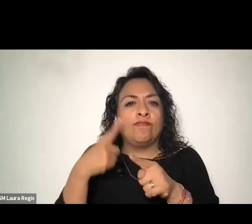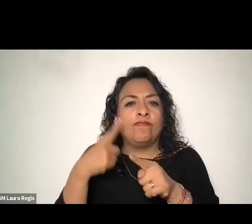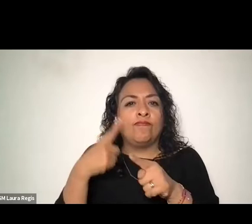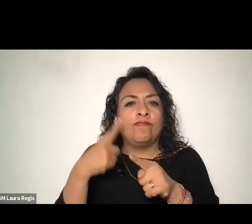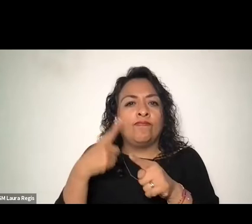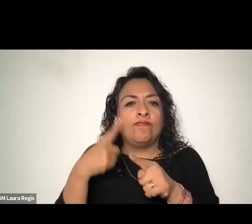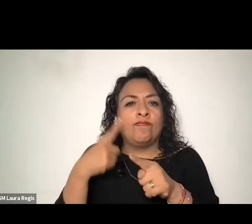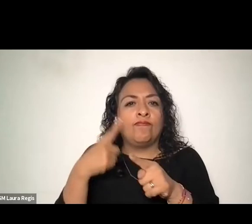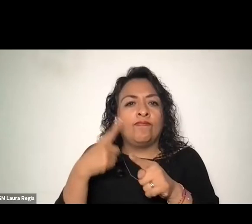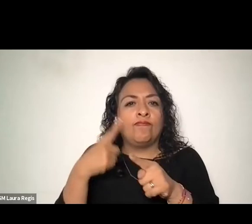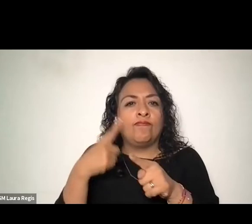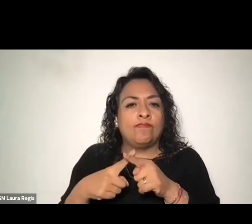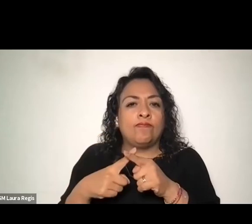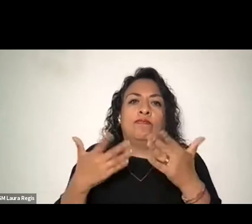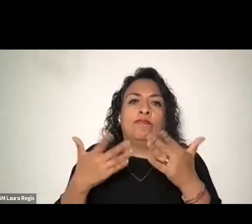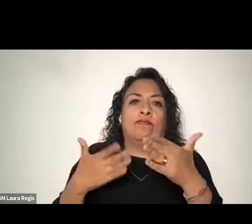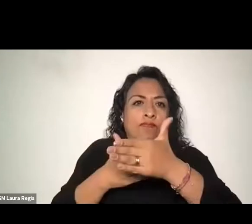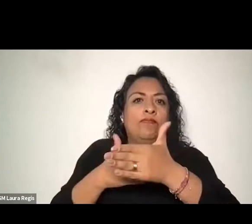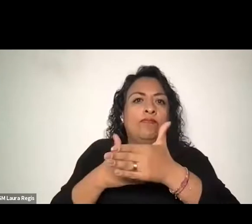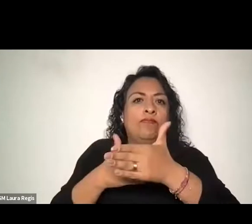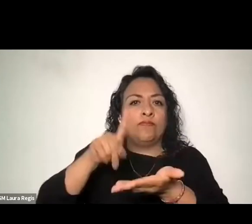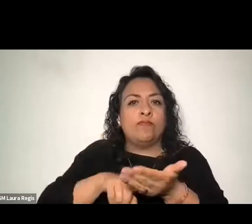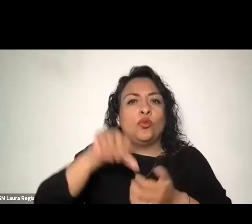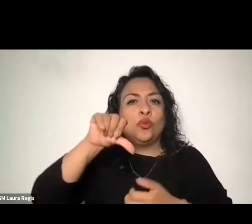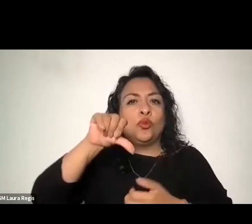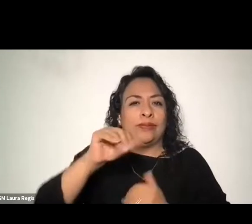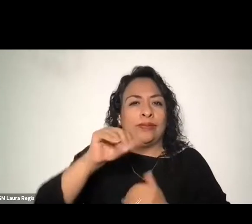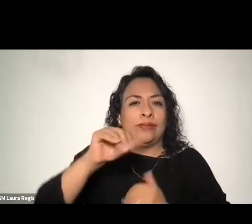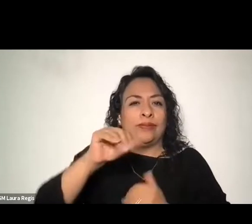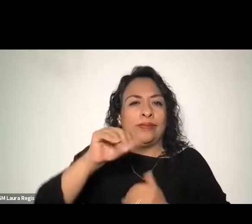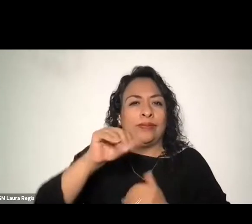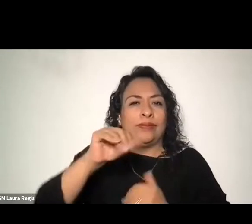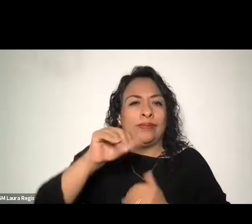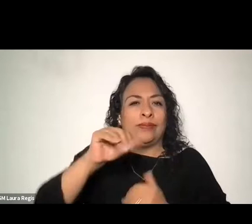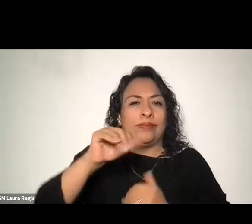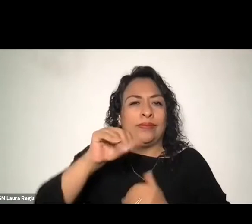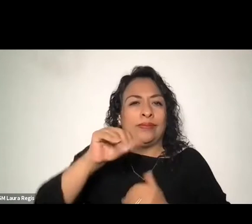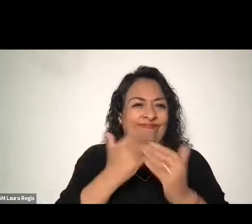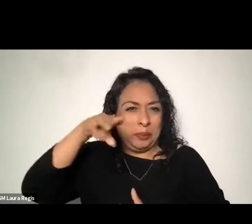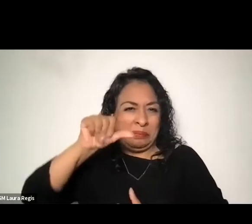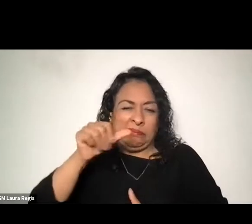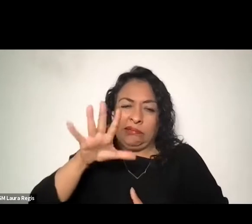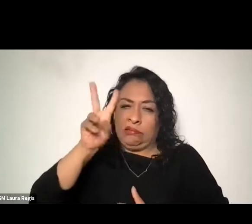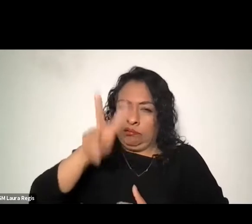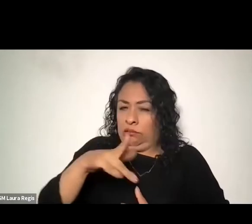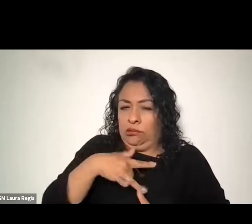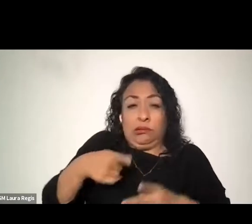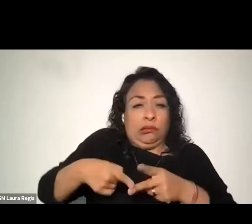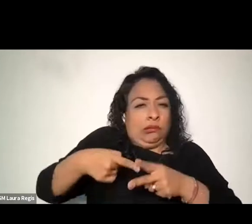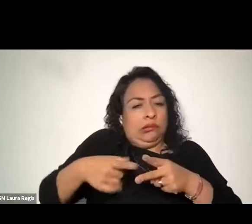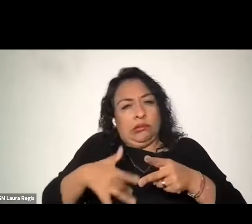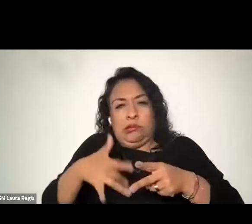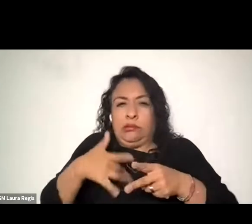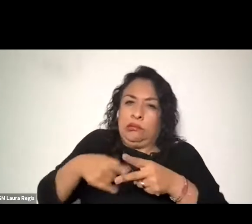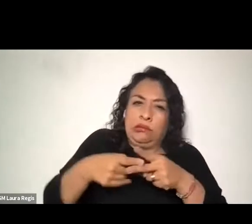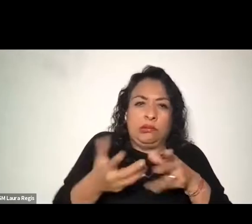este límite que hoy tienen las 5 UMAS. Es un cálculo, literalmente. No podemos decir que